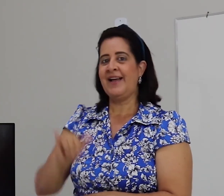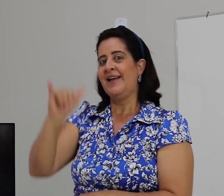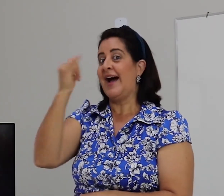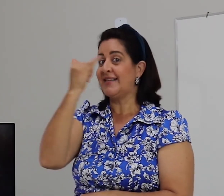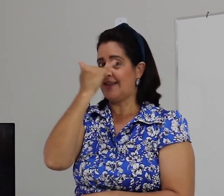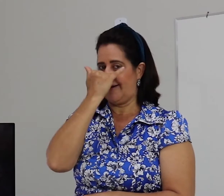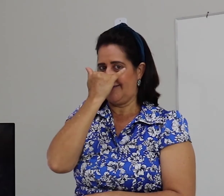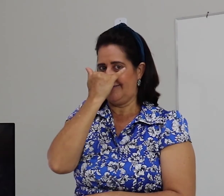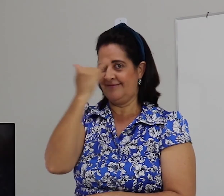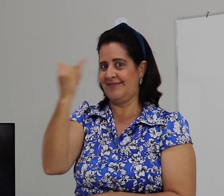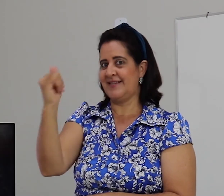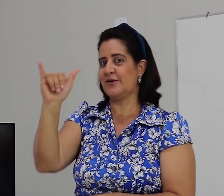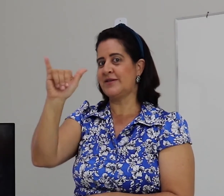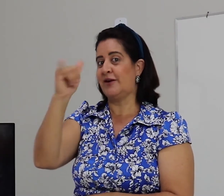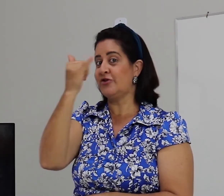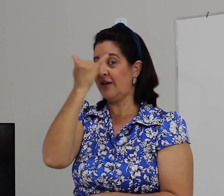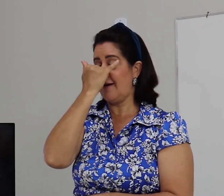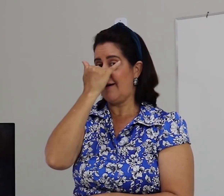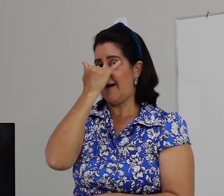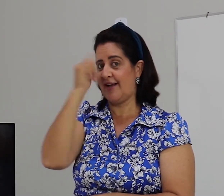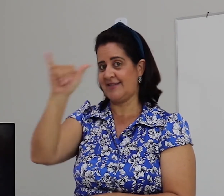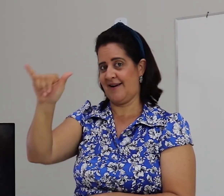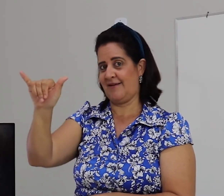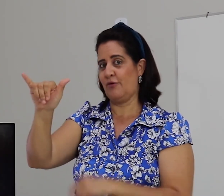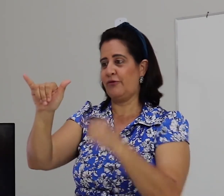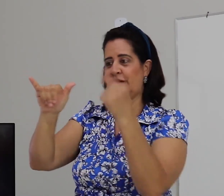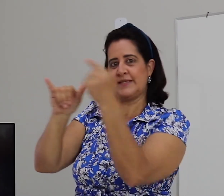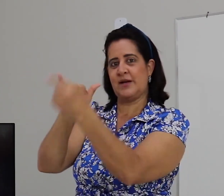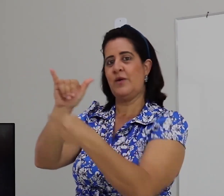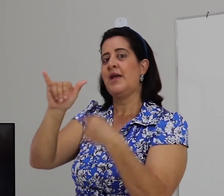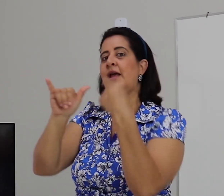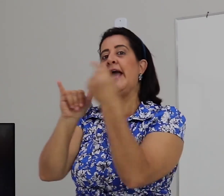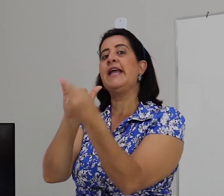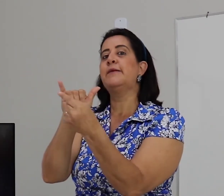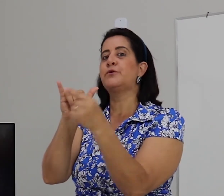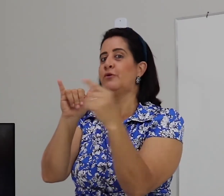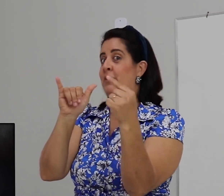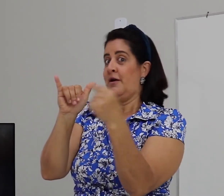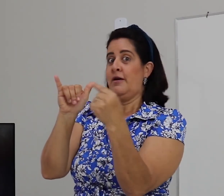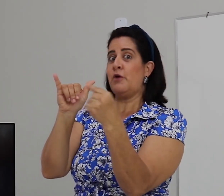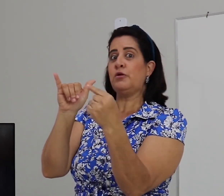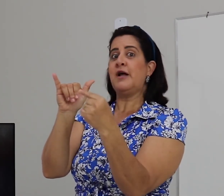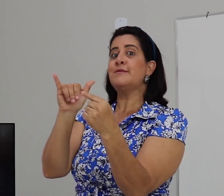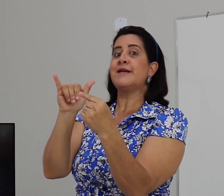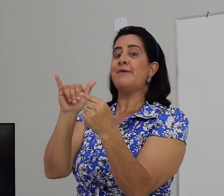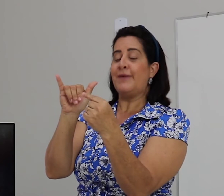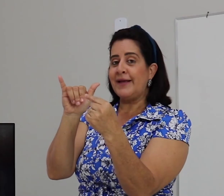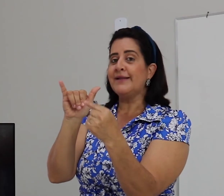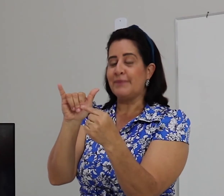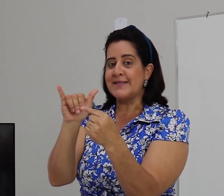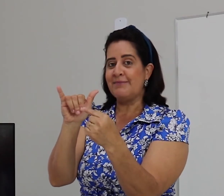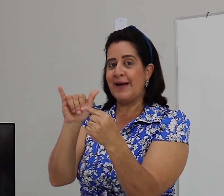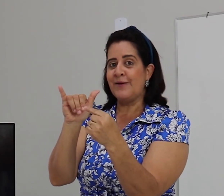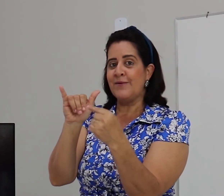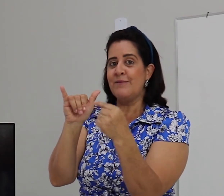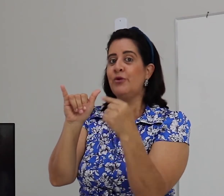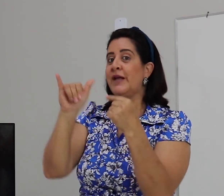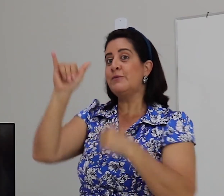Tá? Azar. Esse é o sinal de azar. Configuração em Y. Não mudamos a mão ainda, perceberam? Mudamos o